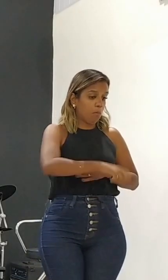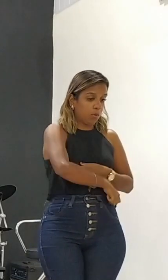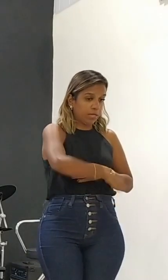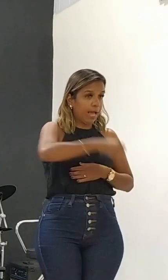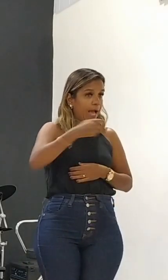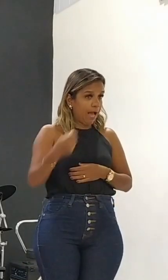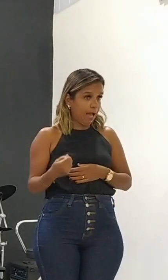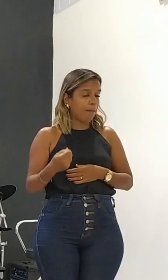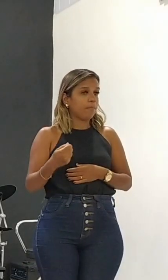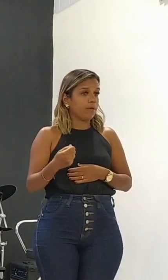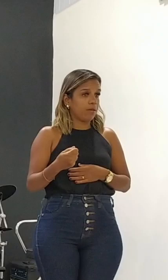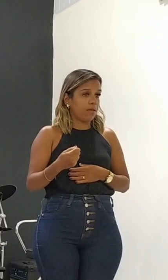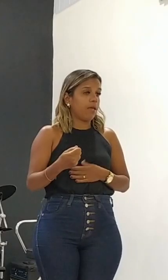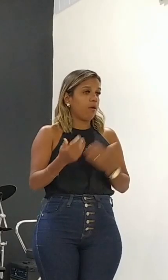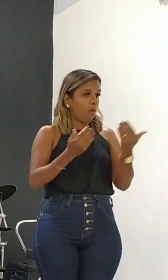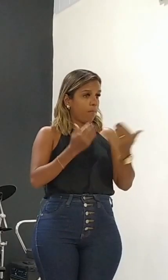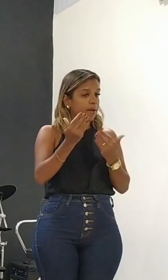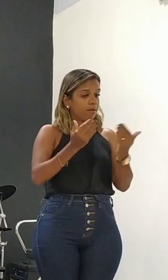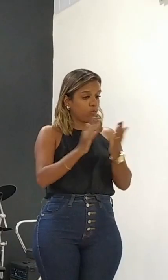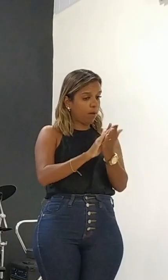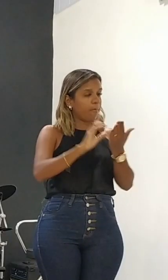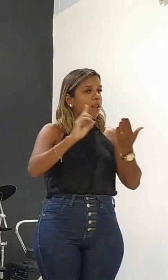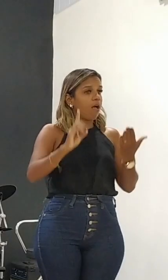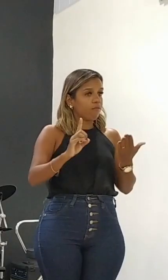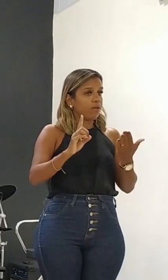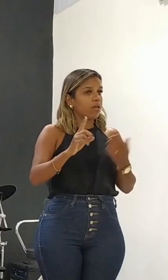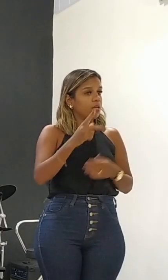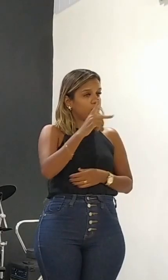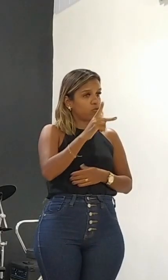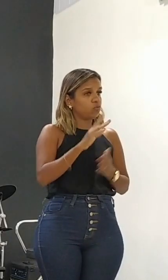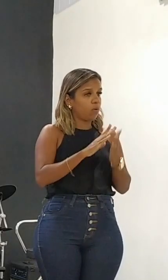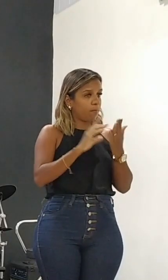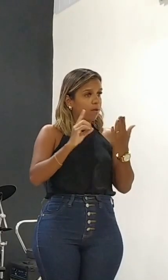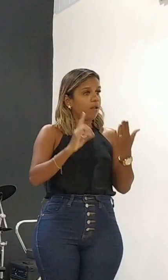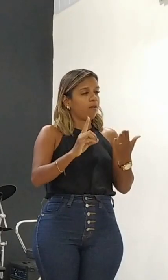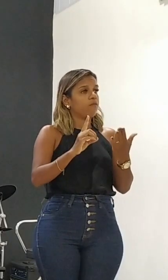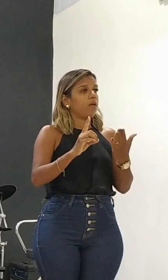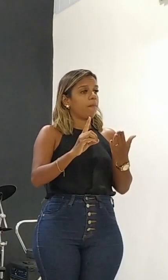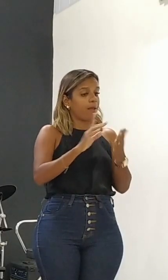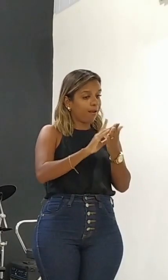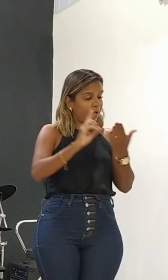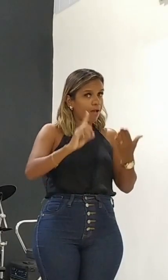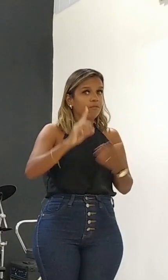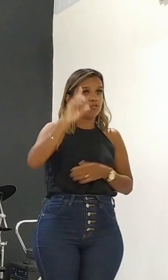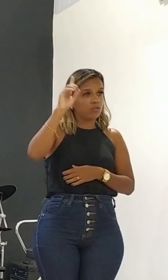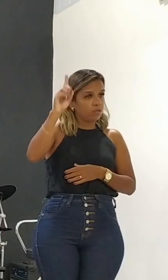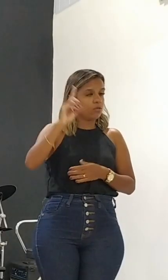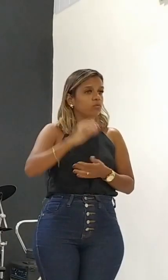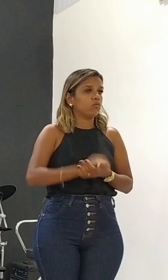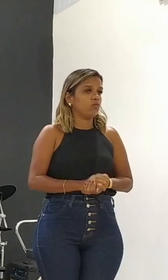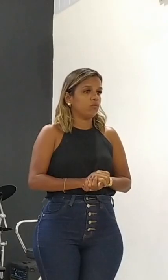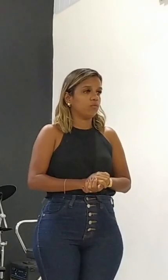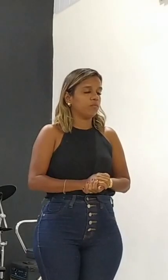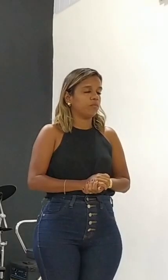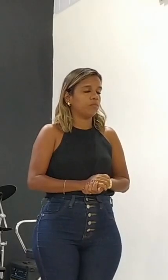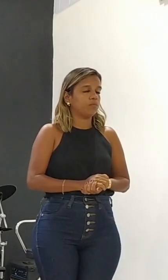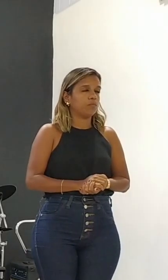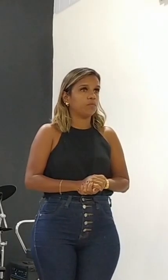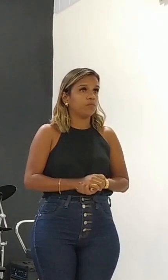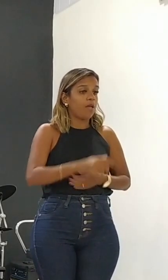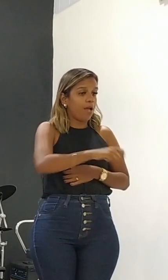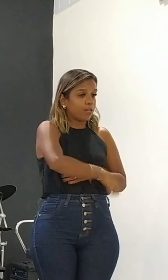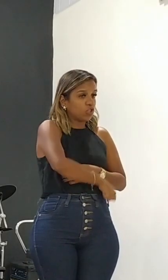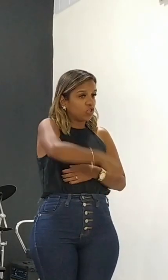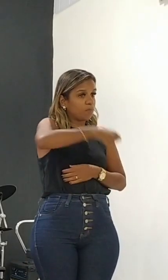do Espírito, né? Lá em Efésios 6 vai dizer isso, que a palavra de Deus, a espada do Espírito. A espada